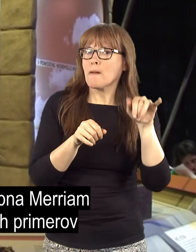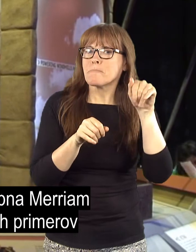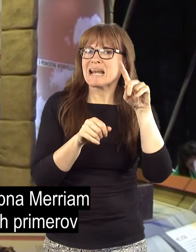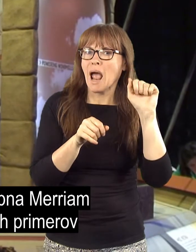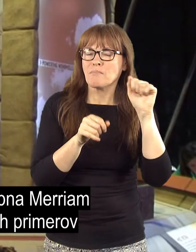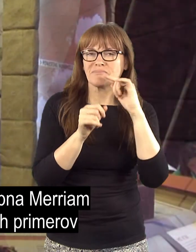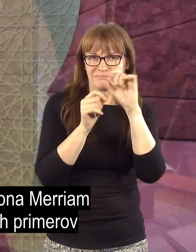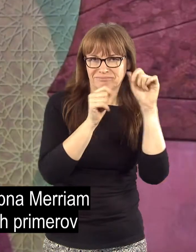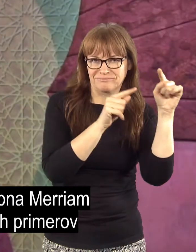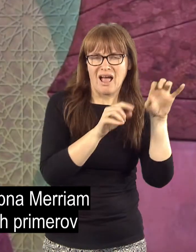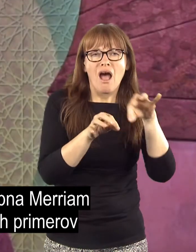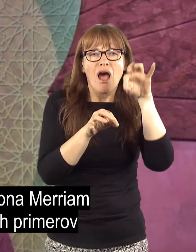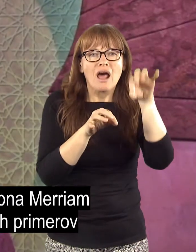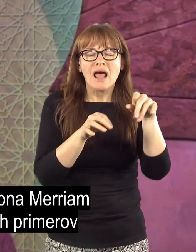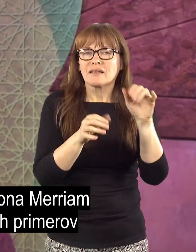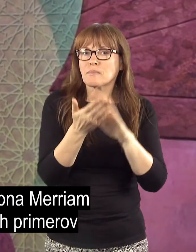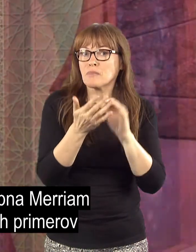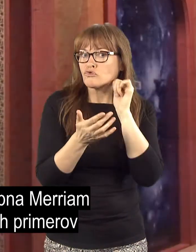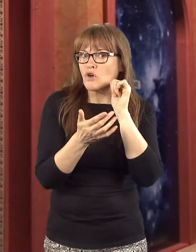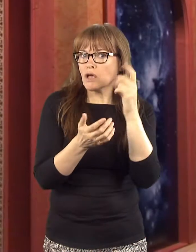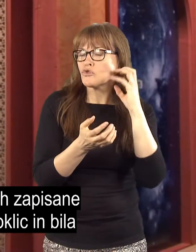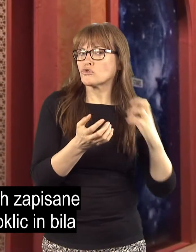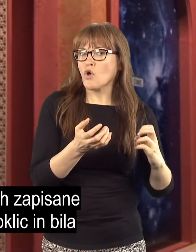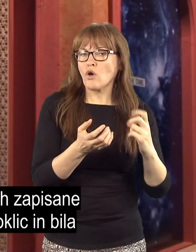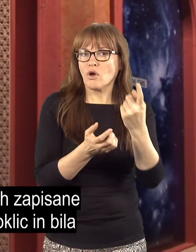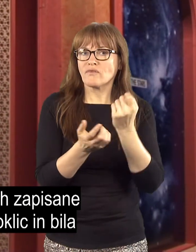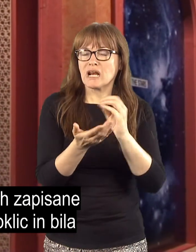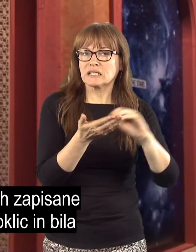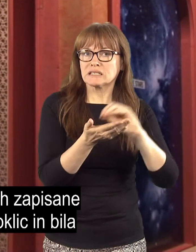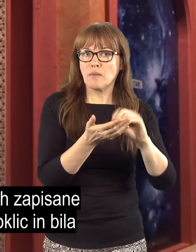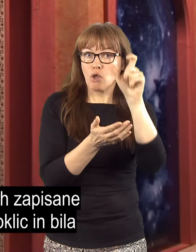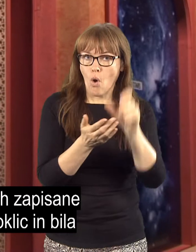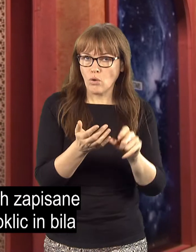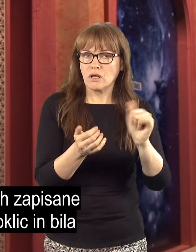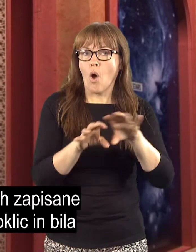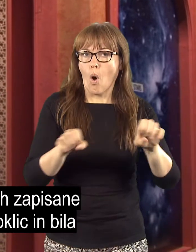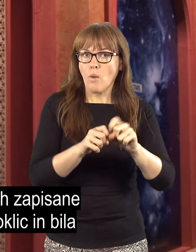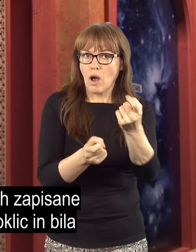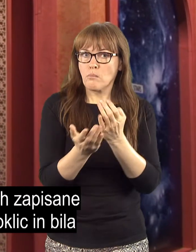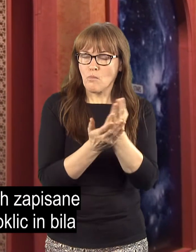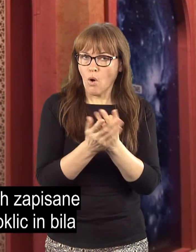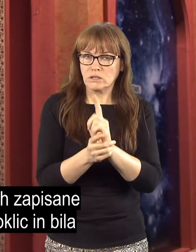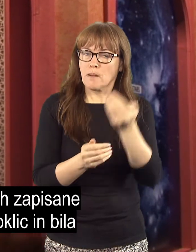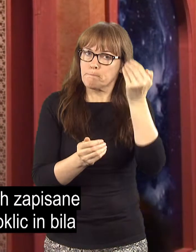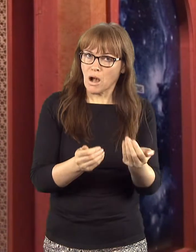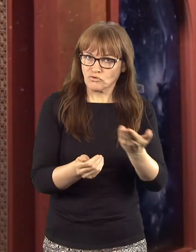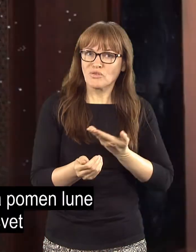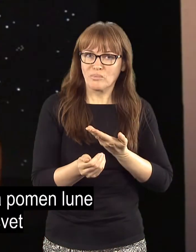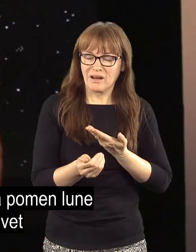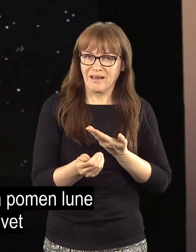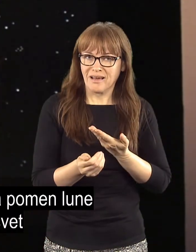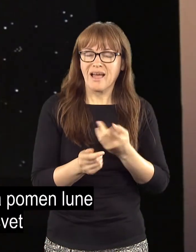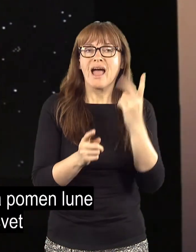Al-Astrolabijeva, ena redkih primerov žensk v zgodovinskih virih zapisane osebe, ki je opravljala poklic, bila zanj